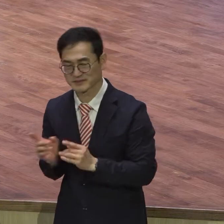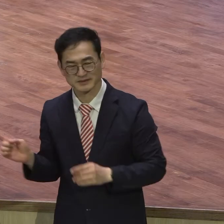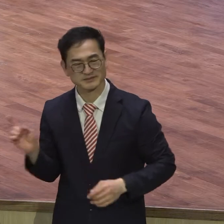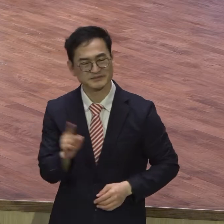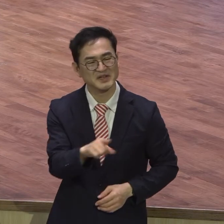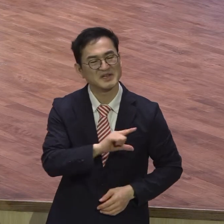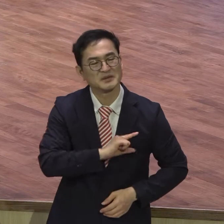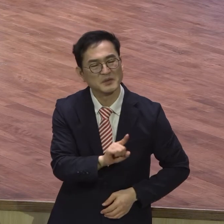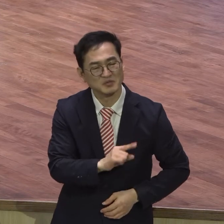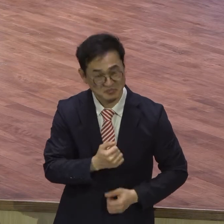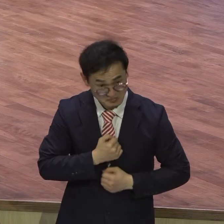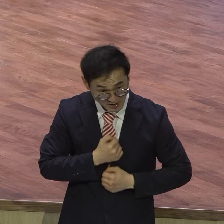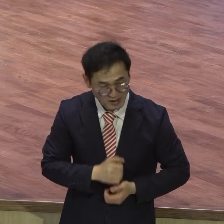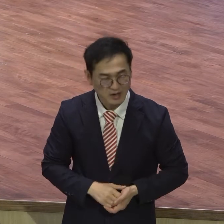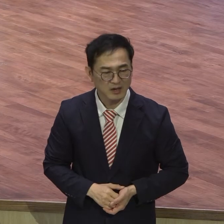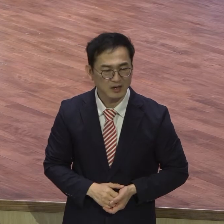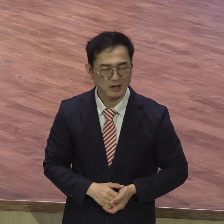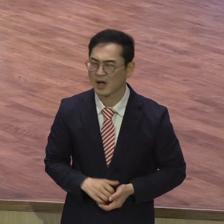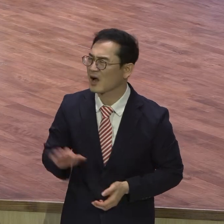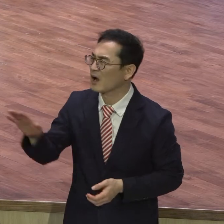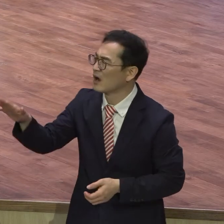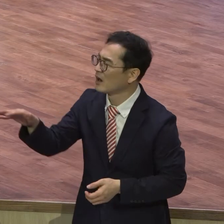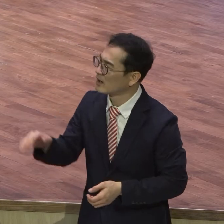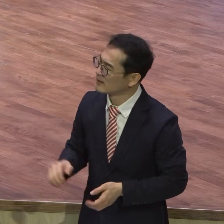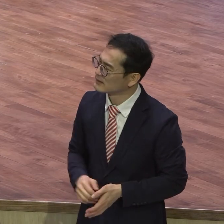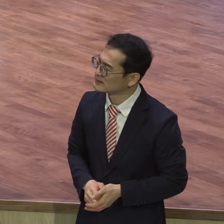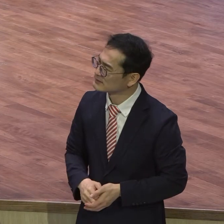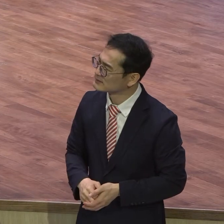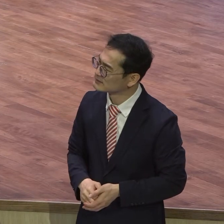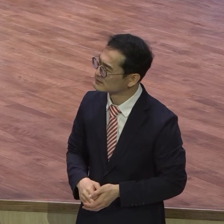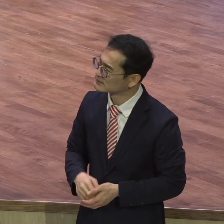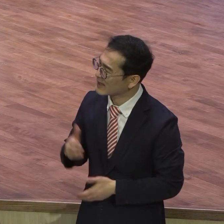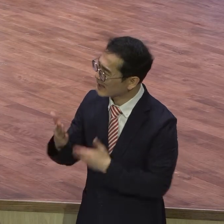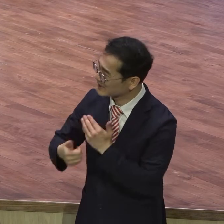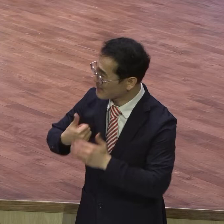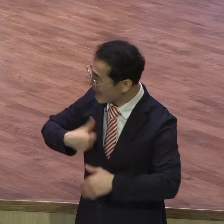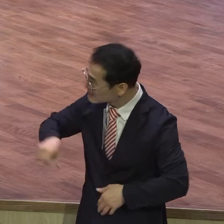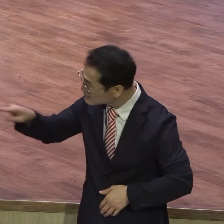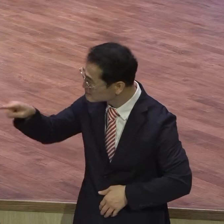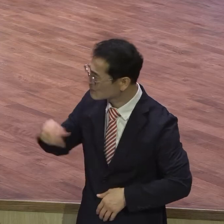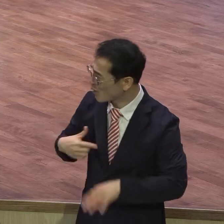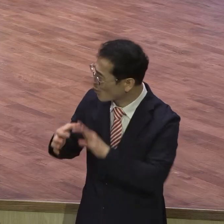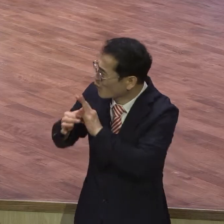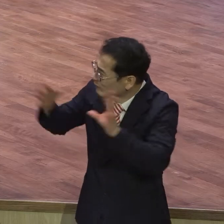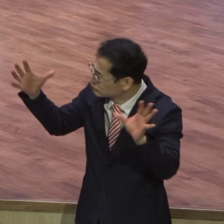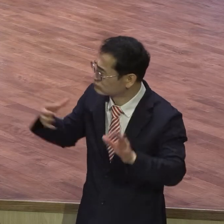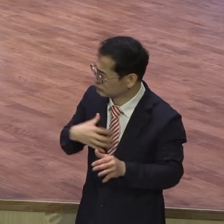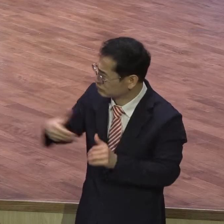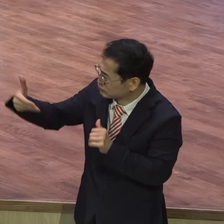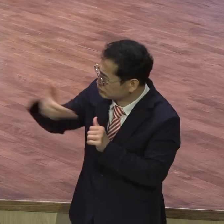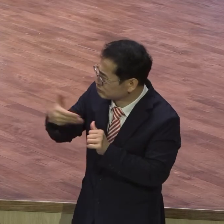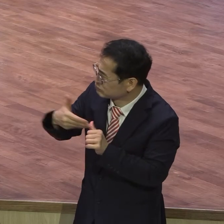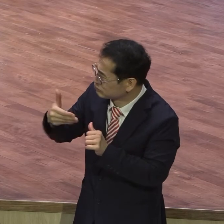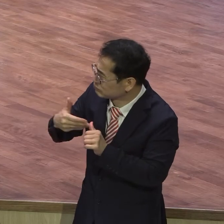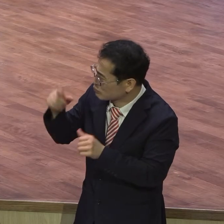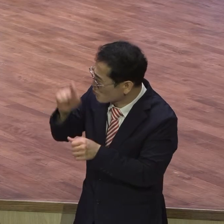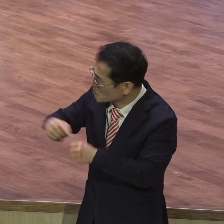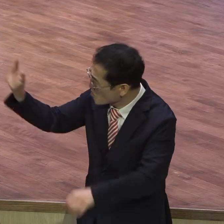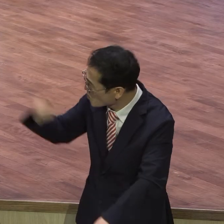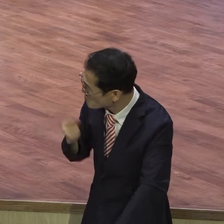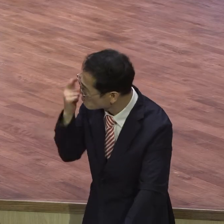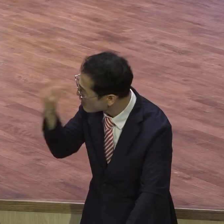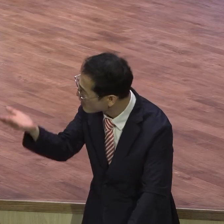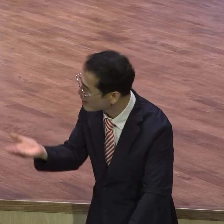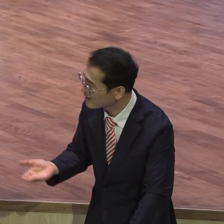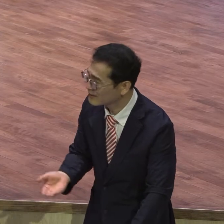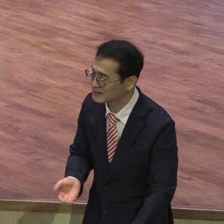하나님의 아들이여 우리가 당신과 무슨 상관이 있나이까 때가 이르기 전에 우리를 괴롭게 하려고 여기 오셨나이까 하더니